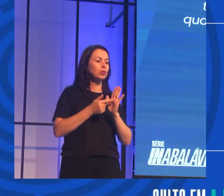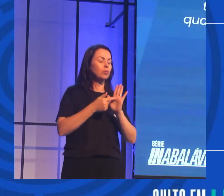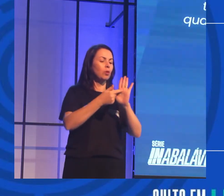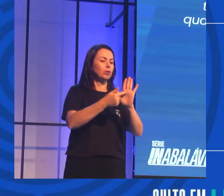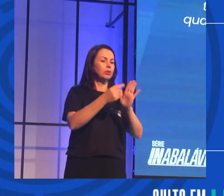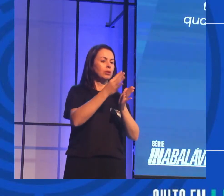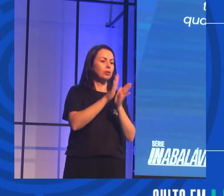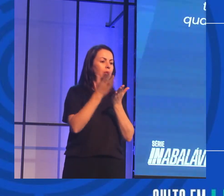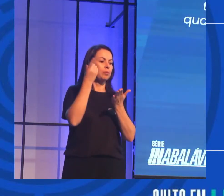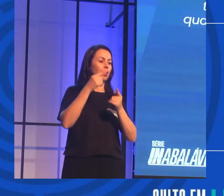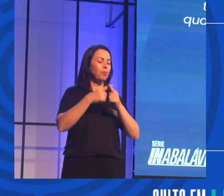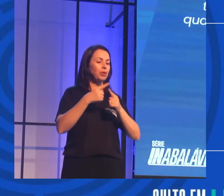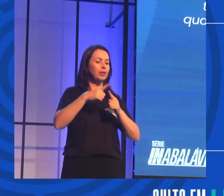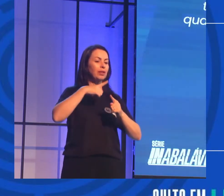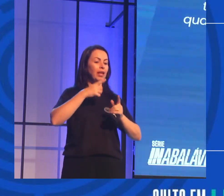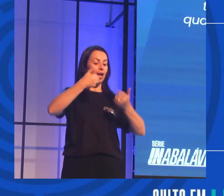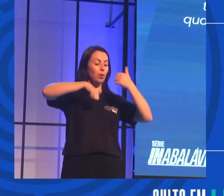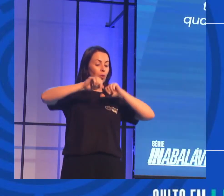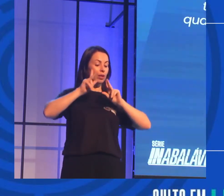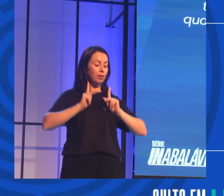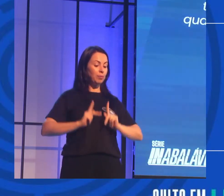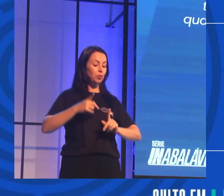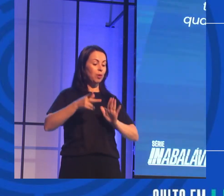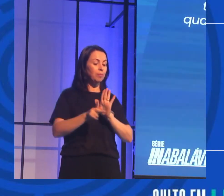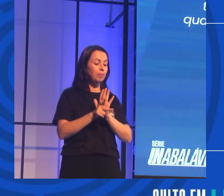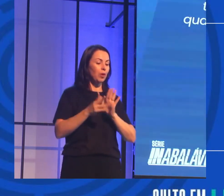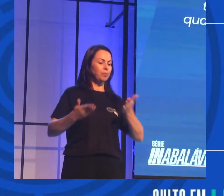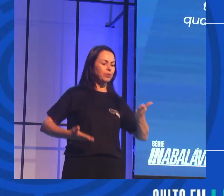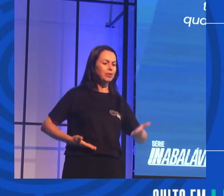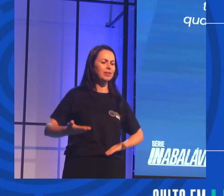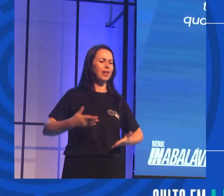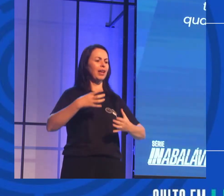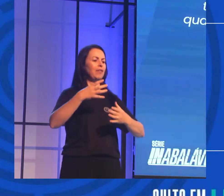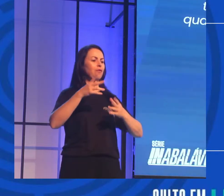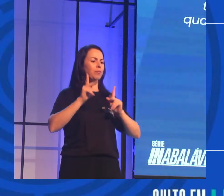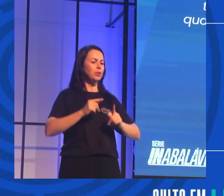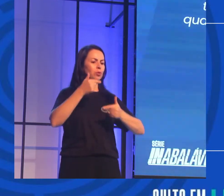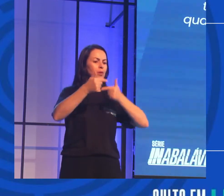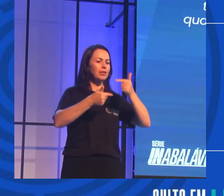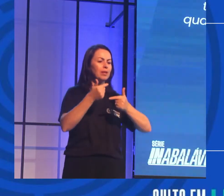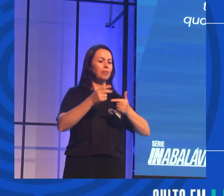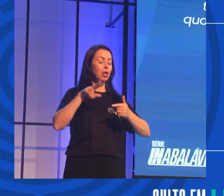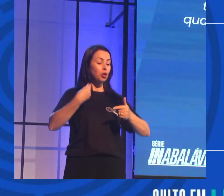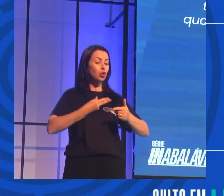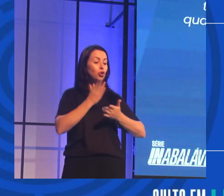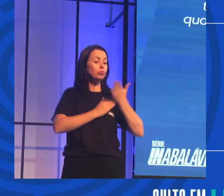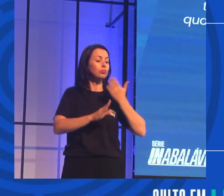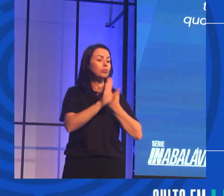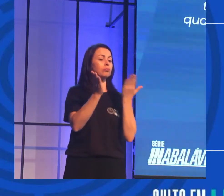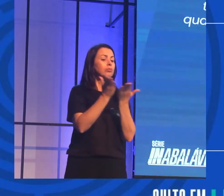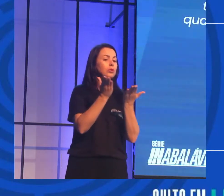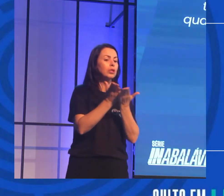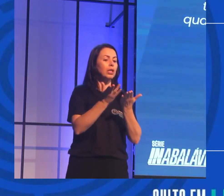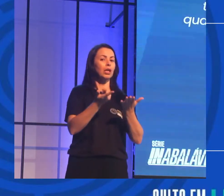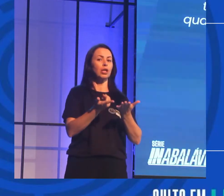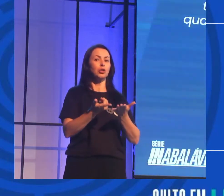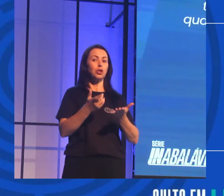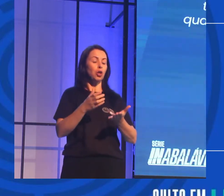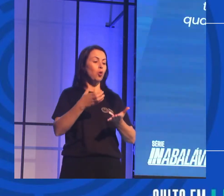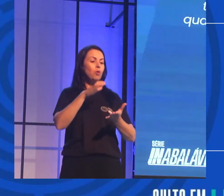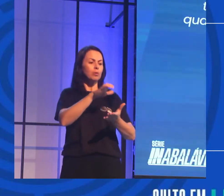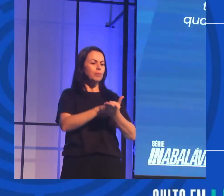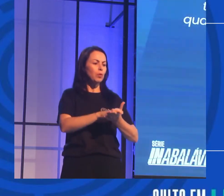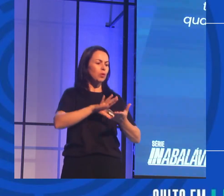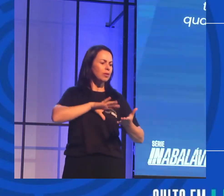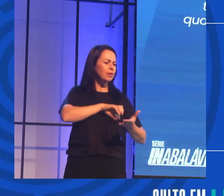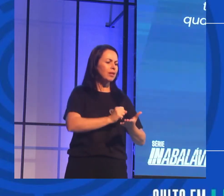das qualidades daqueles que são servos, presbíteros, líderes. Serve a todos nós como crentes, marido de uma só mulher, alguém que tem